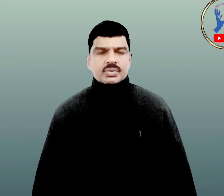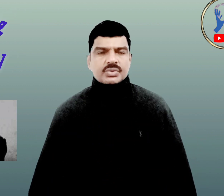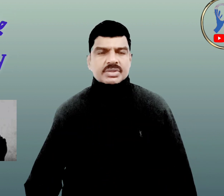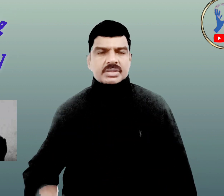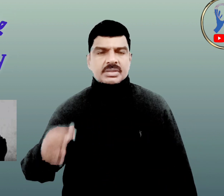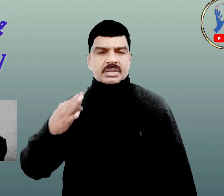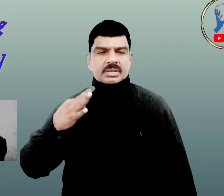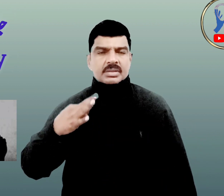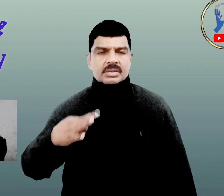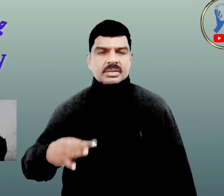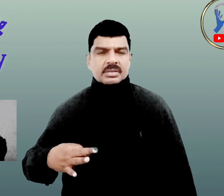जासूस